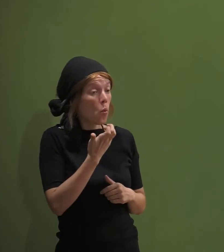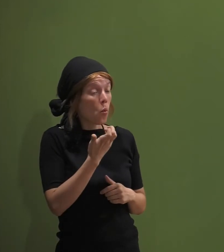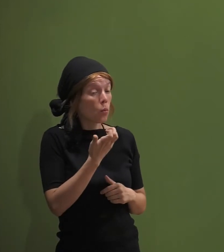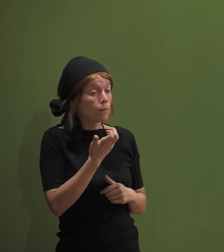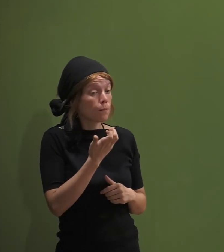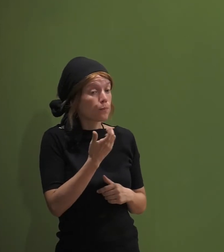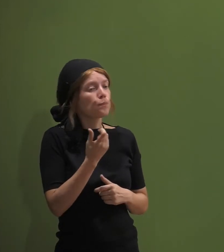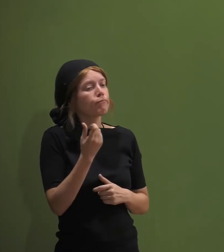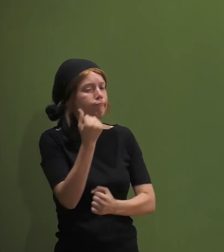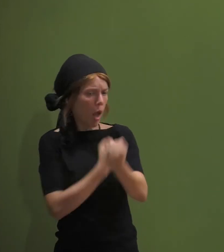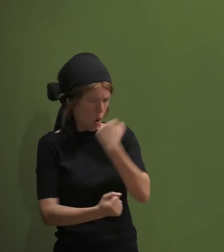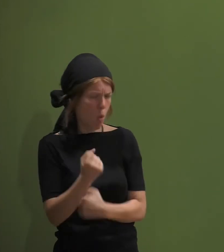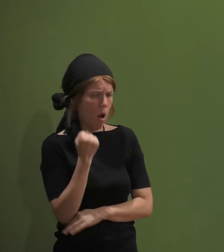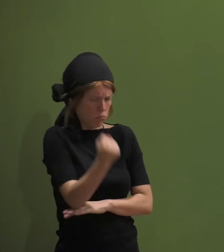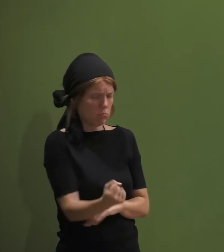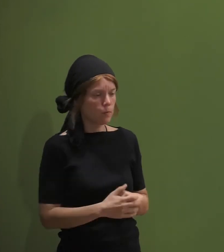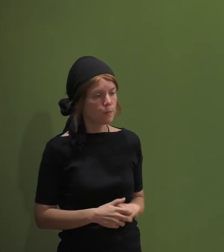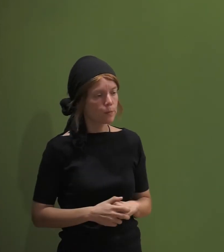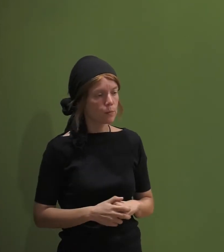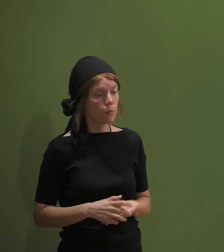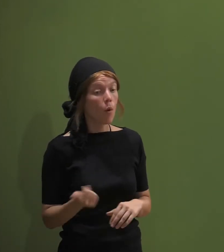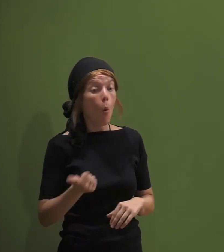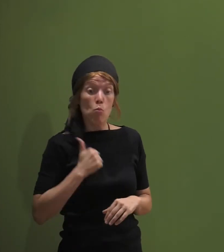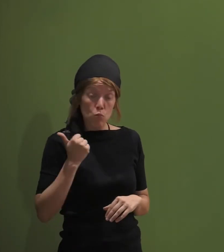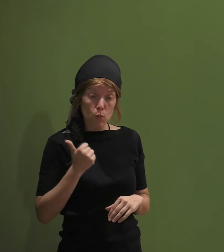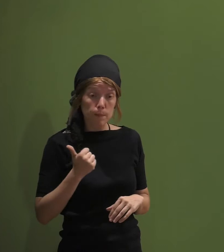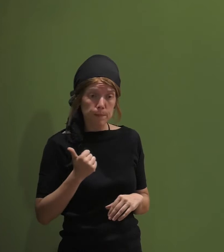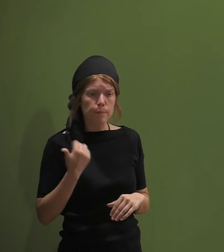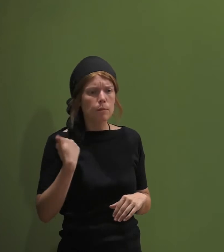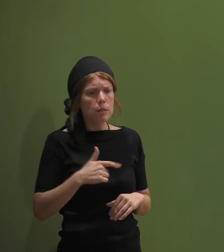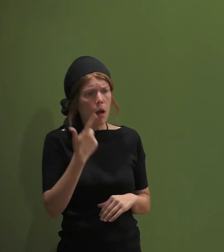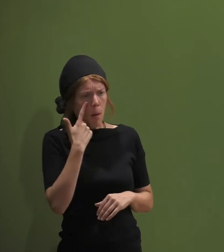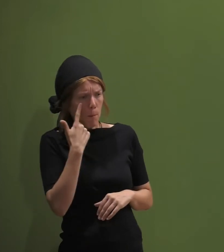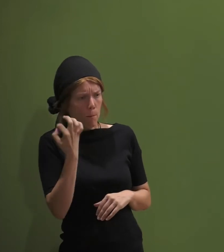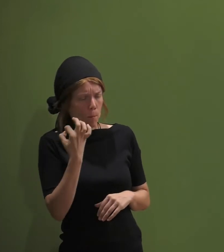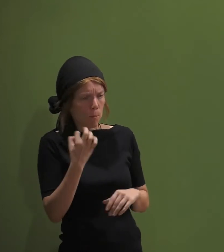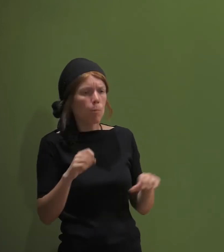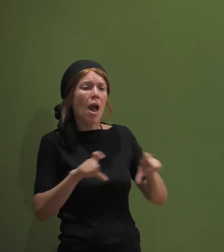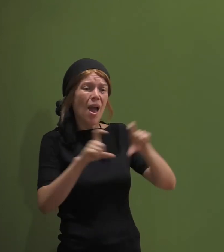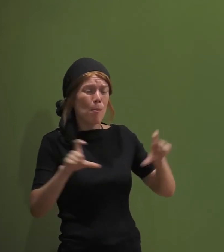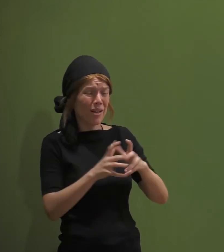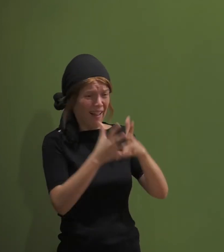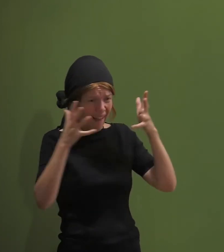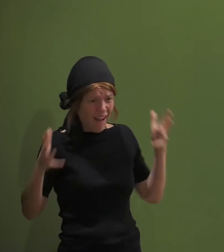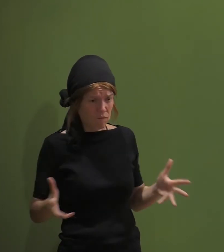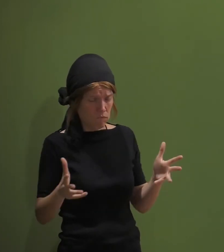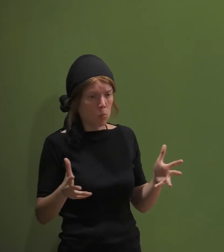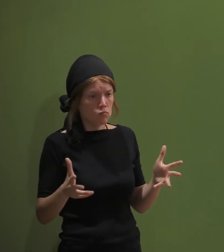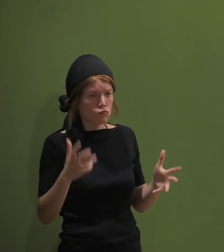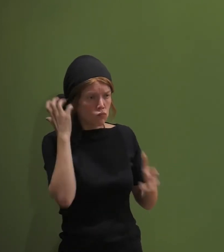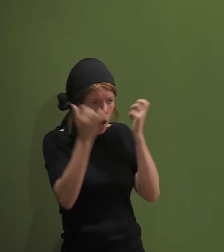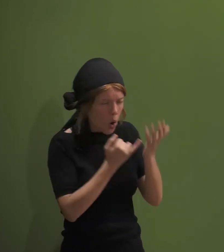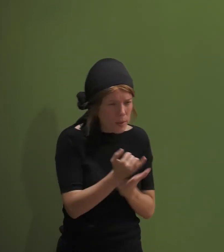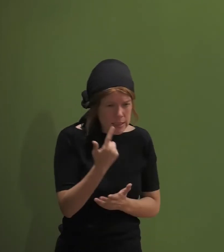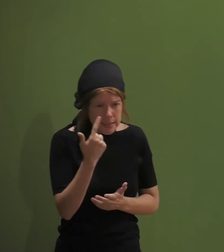valorar monetariamente estas formas de producción. Estas oportunidades ya son percibidas por las grandes corporaciones agroalimentarias, que empiezan